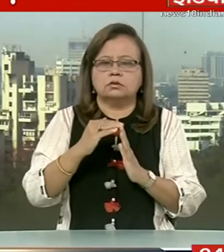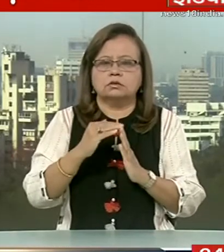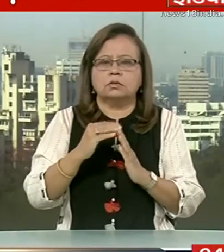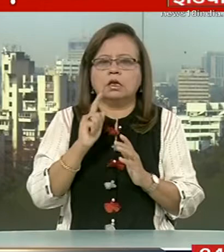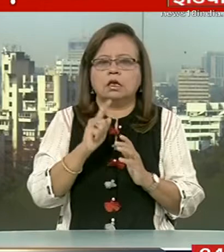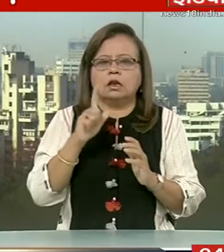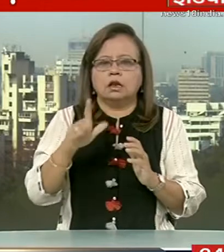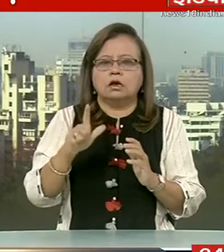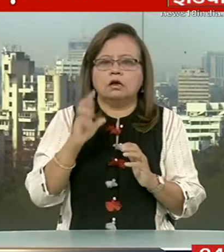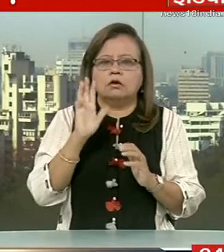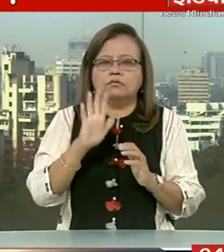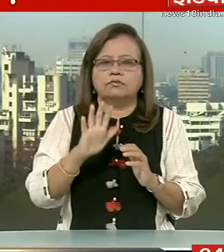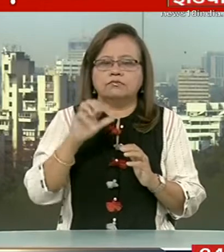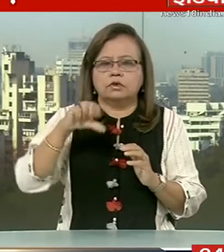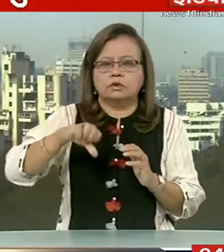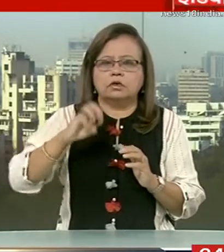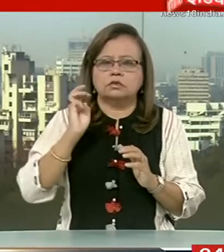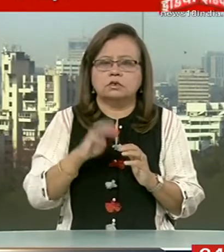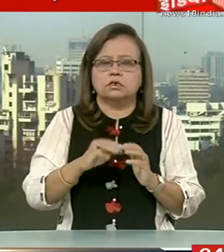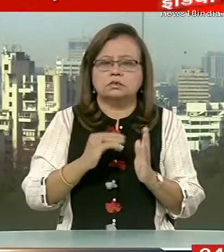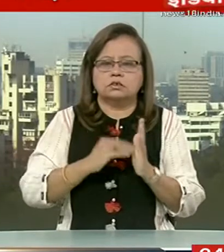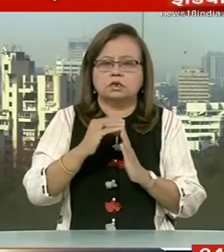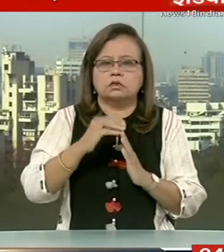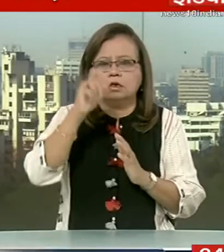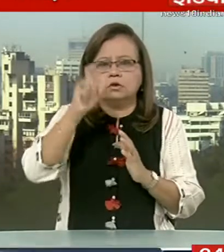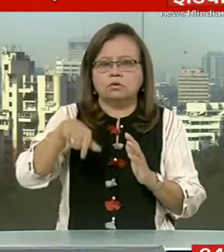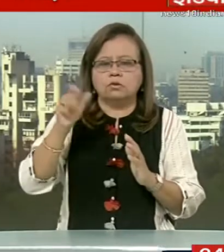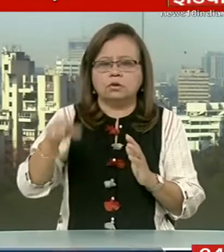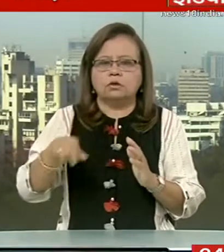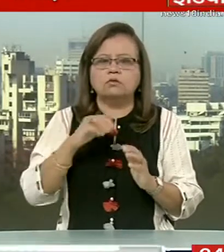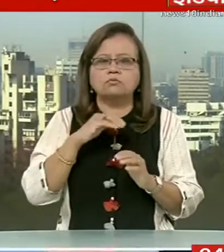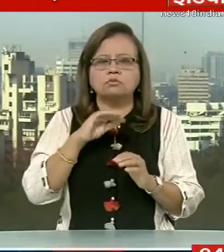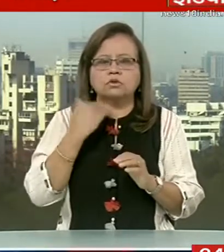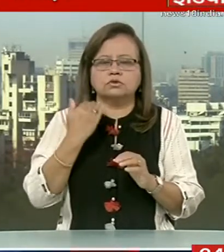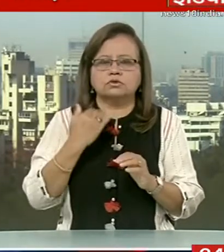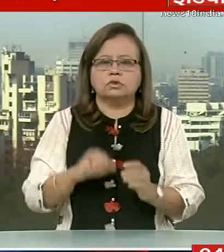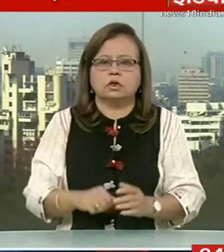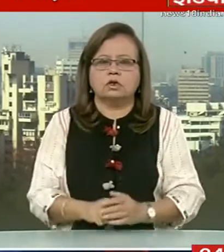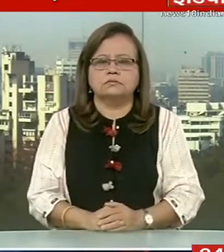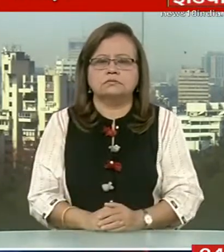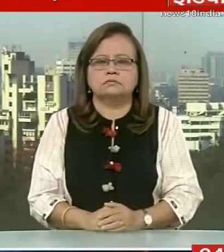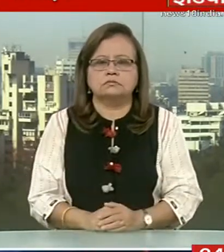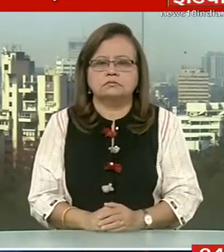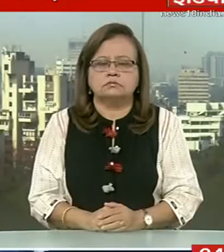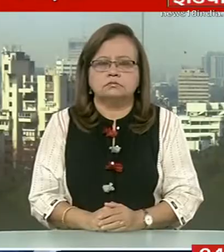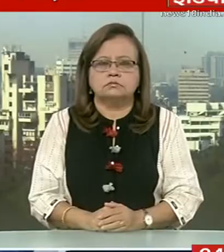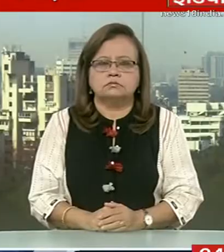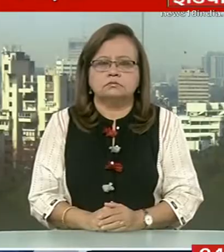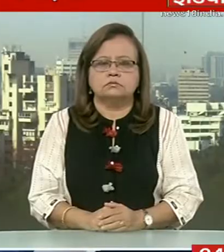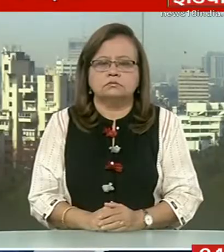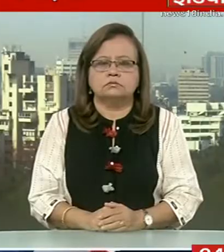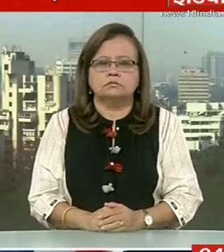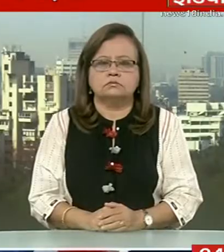हो गई है जबकि एक लाख 59 हजार से ज्यादा लोगों की मौत हुई